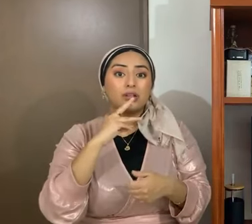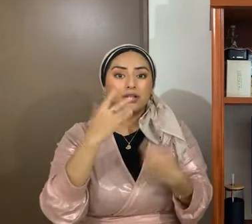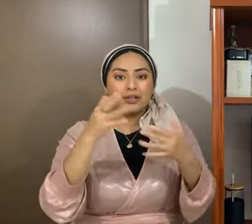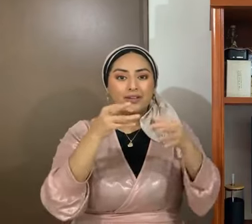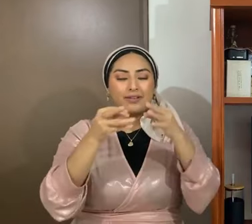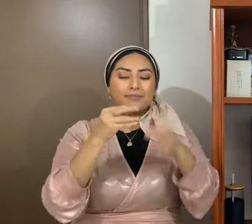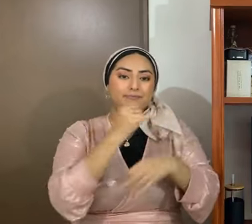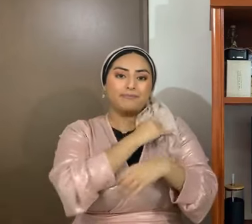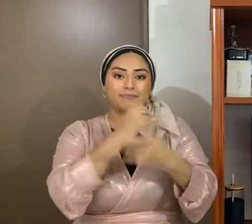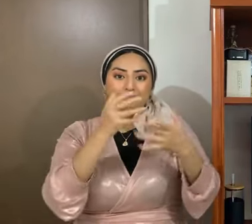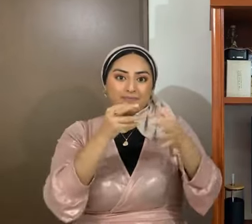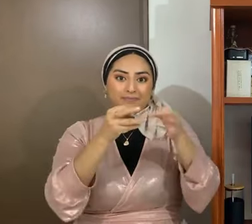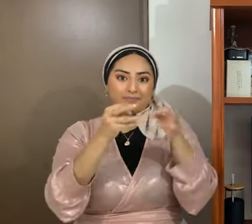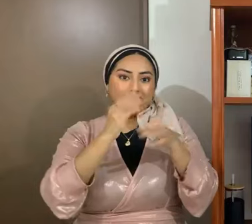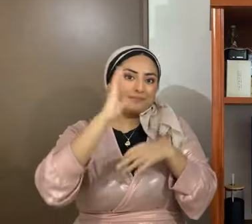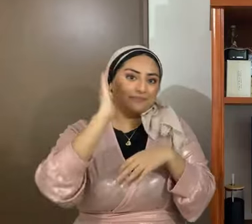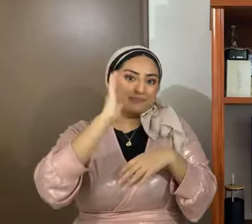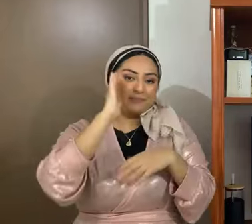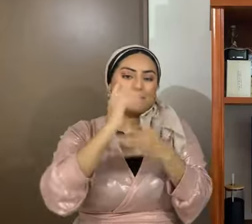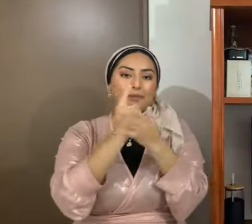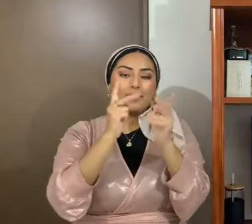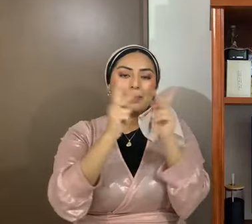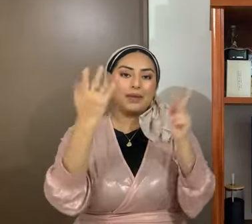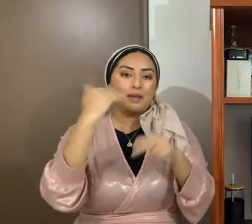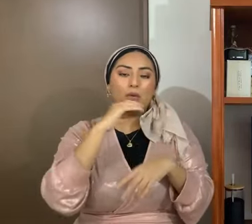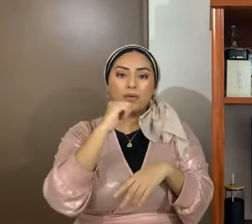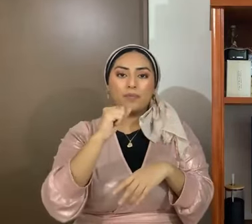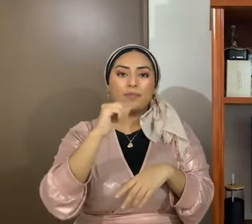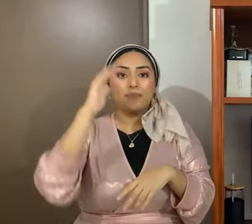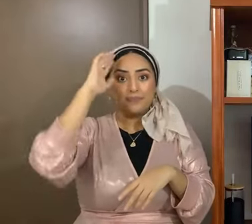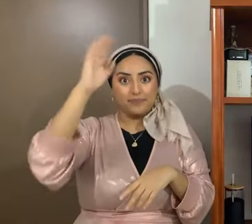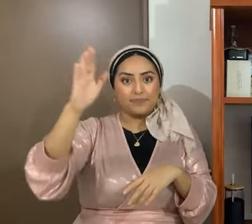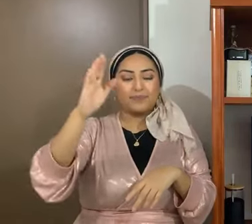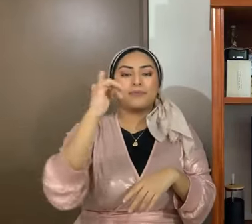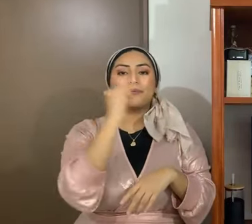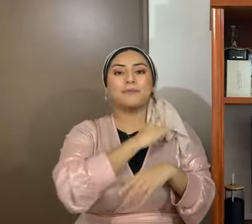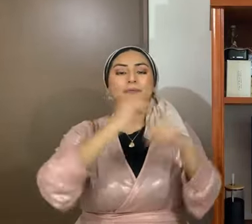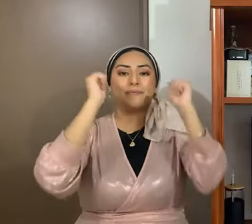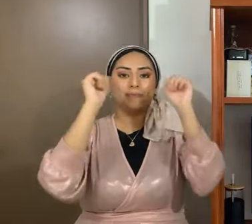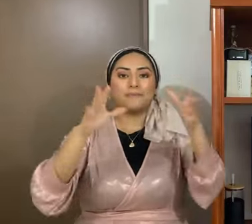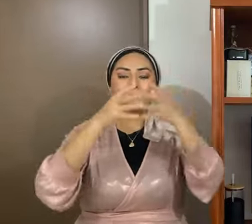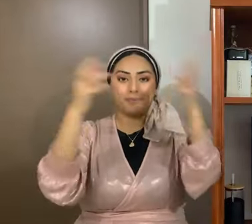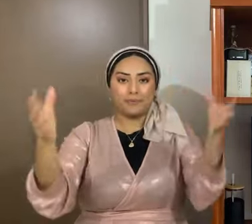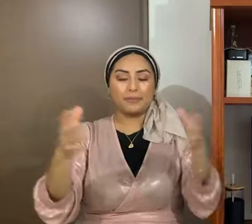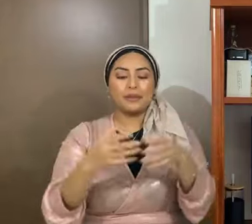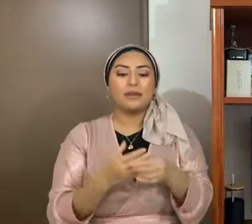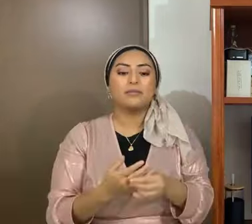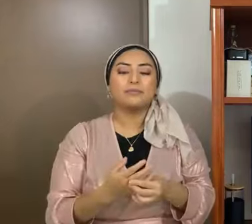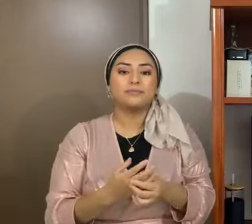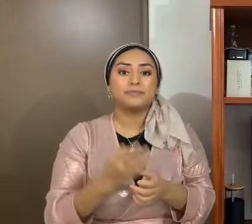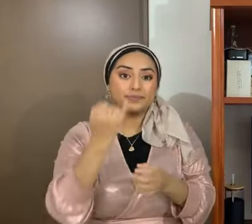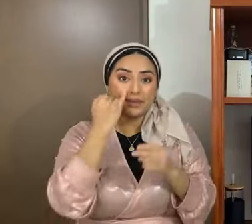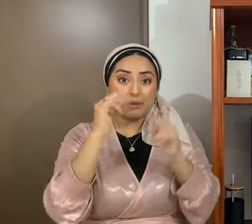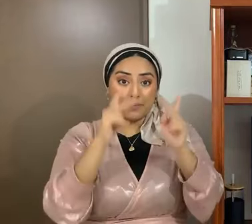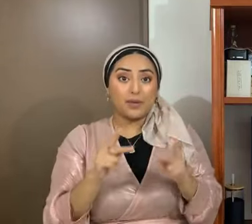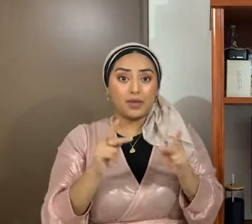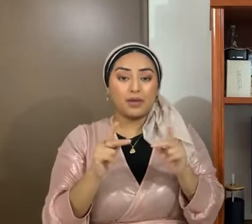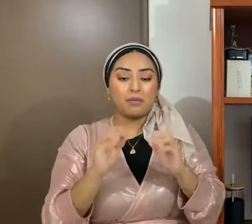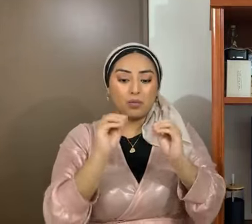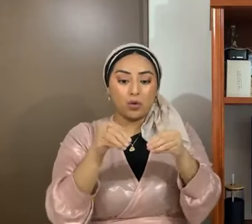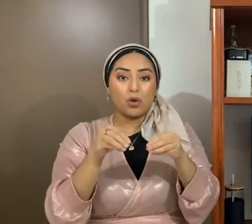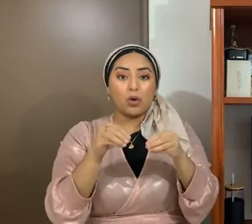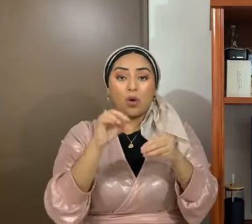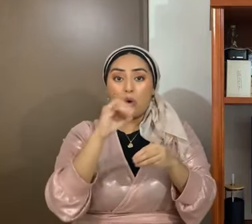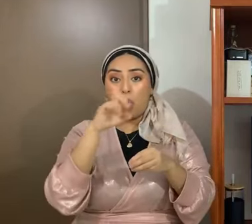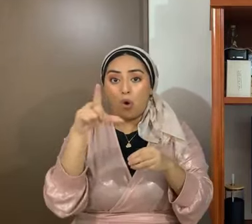está administrado por nuestro amado Naví, doctor Javier Palacios Celorio, a quien enviamos un gran saludo y muchas bendiciones. Si una persona pone aceite